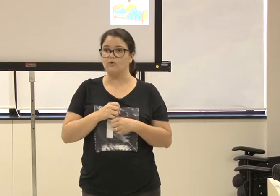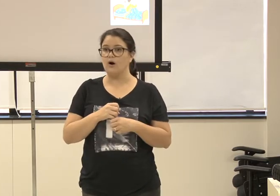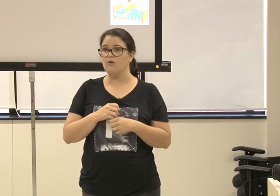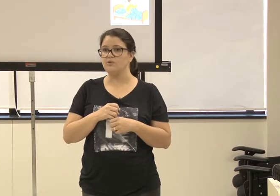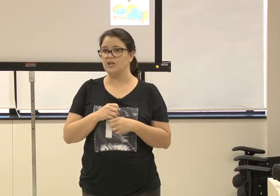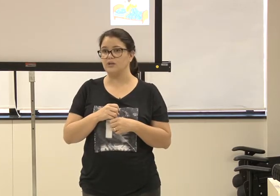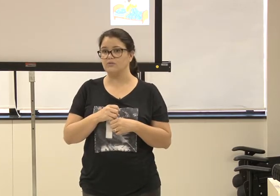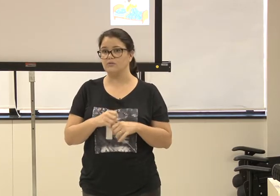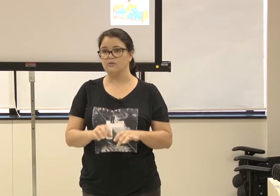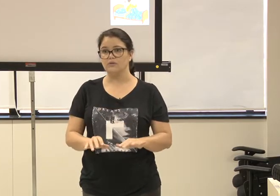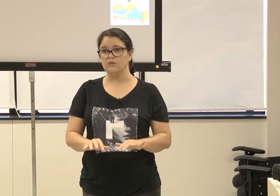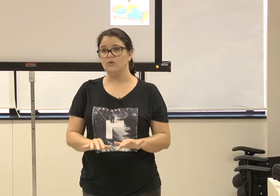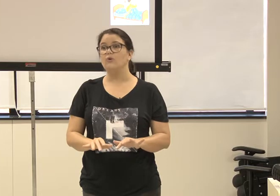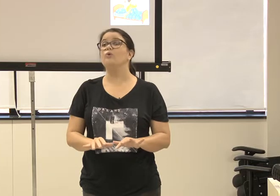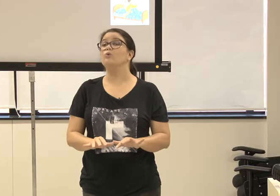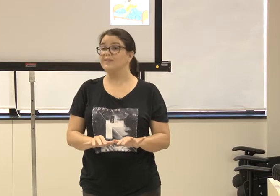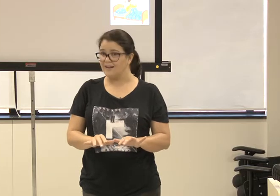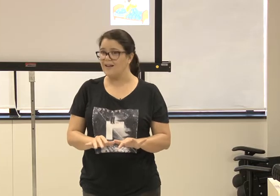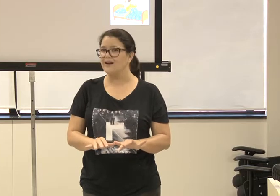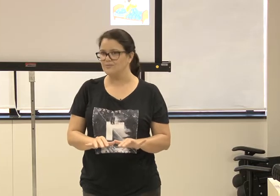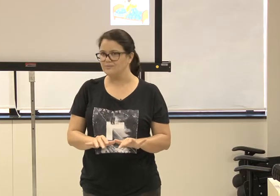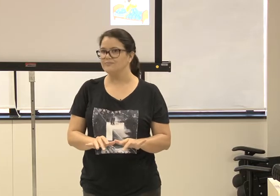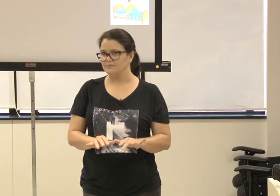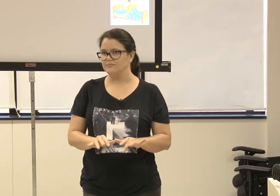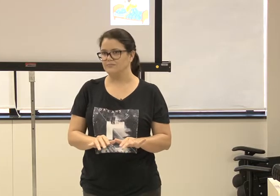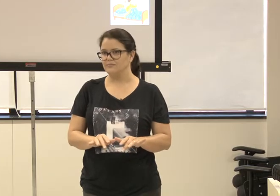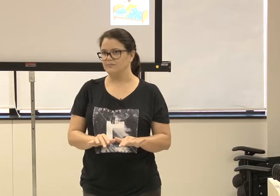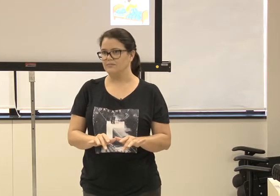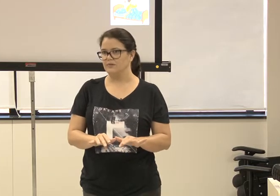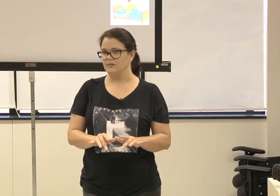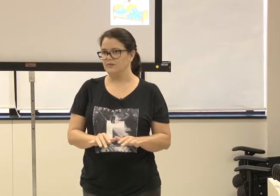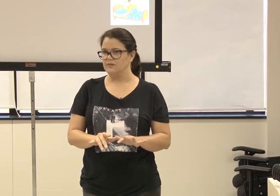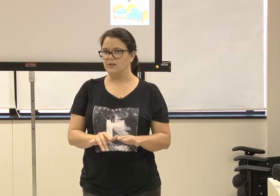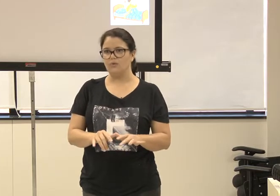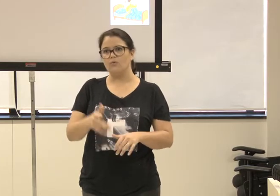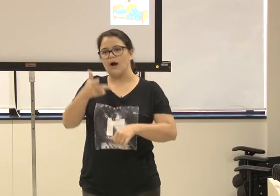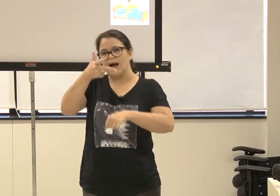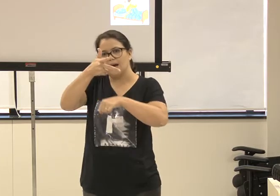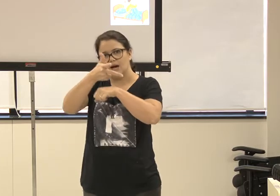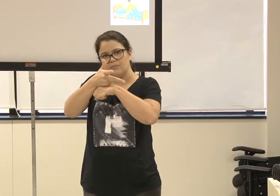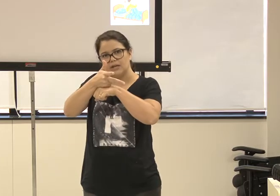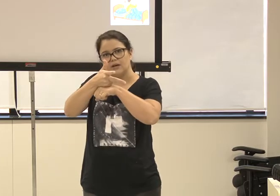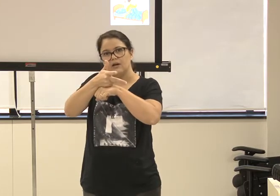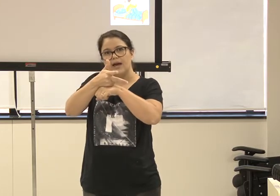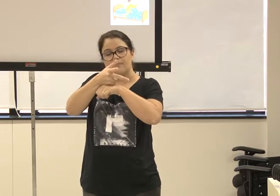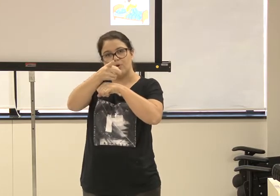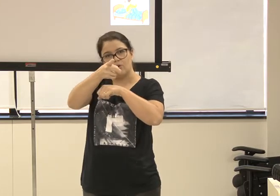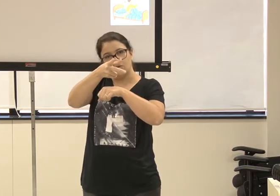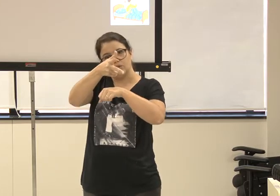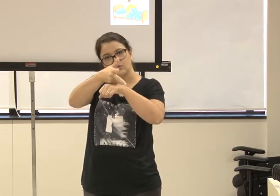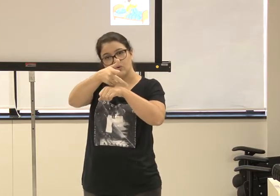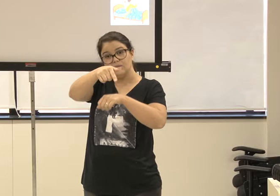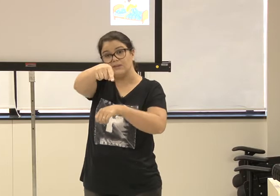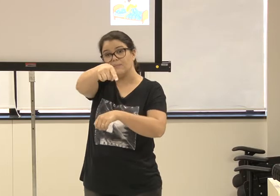qual objeto? O teclado. Então, a câmera é por conta do